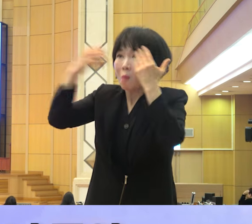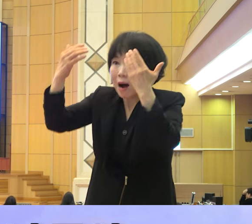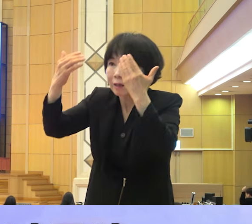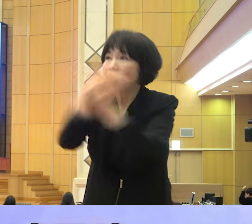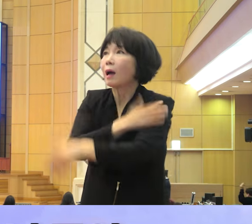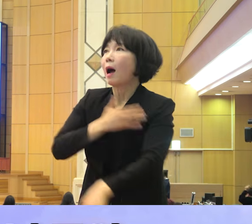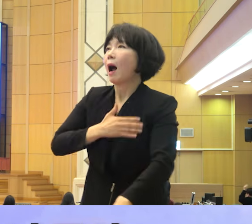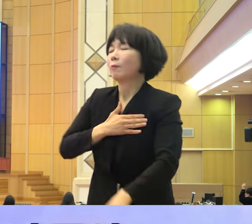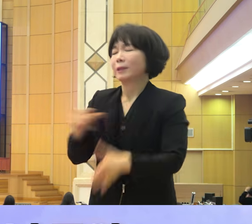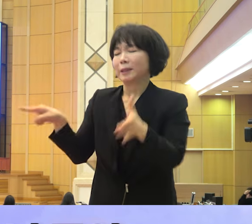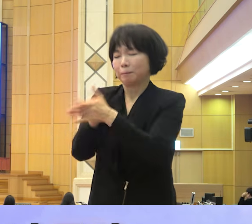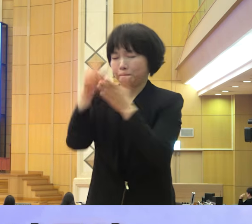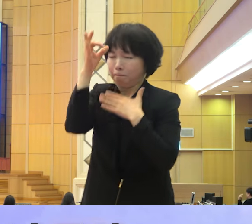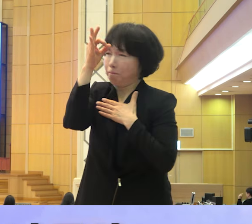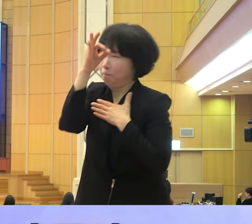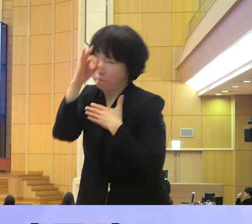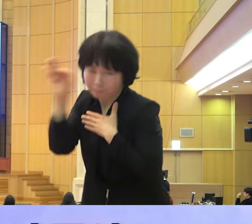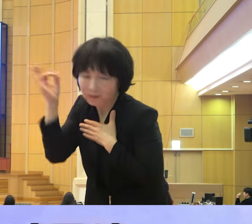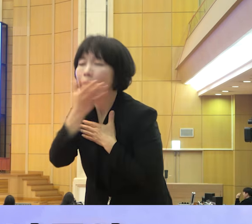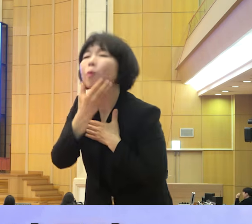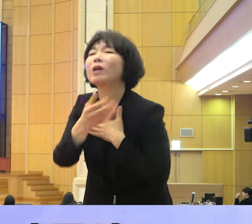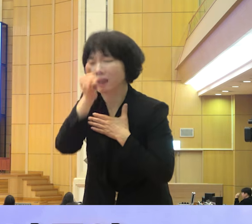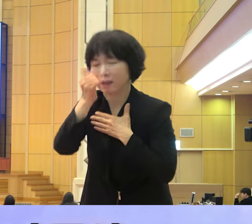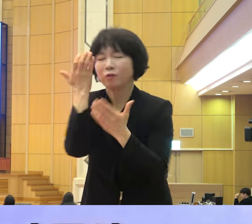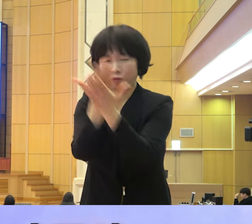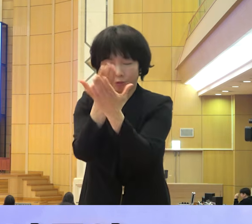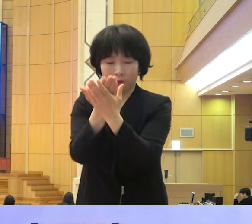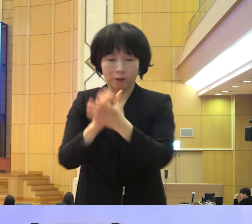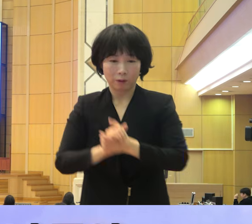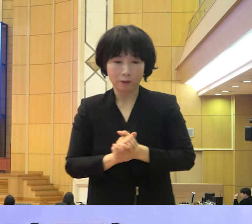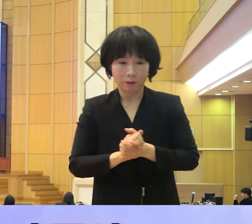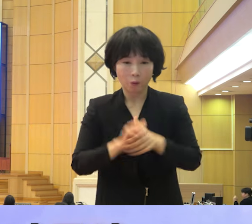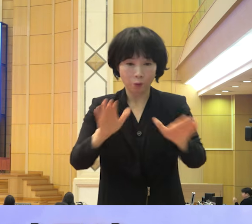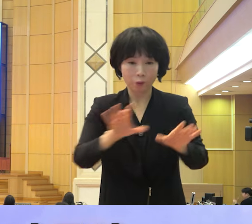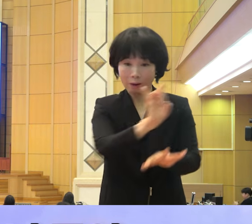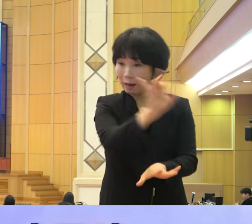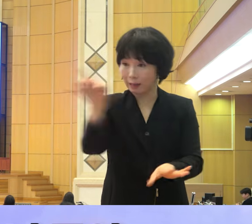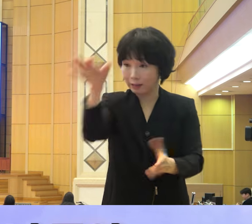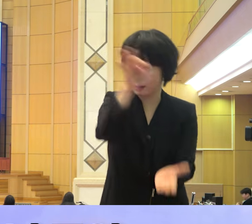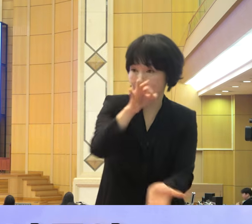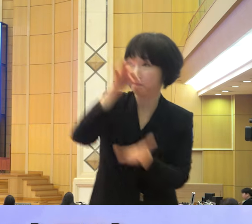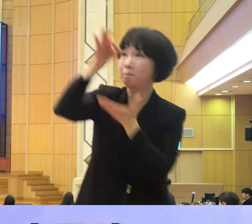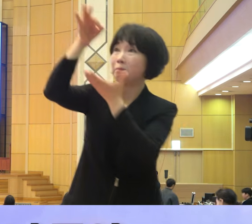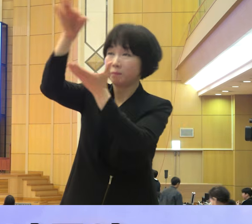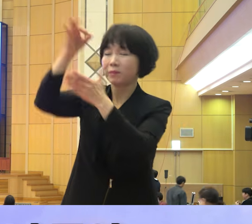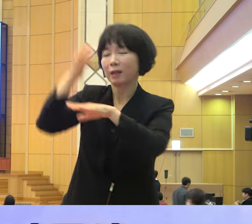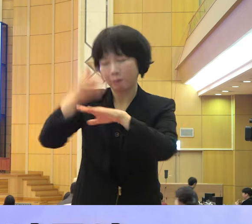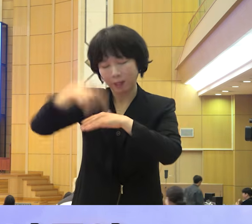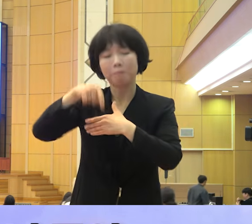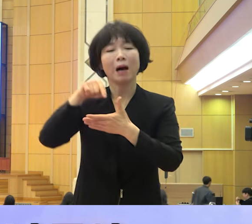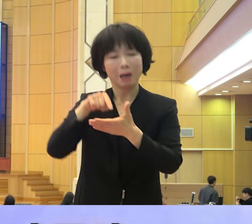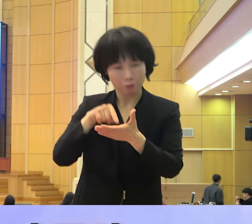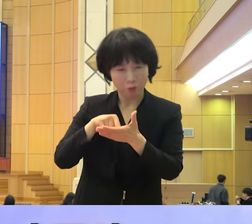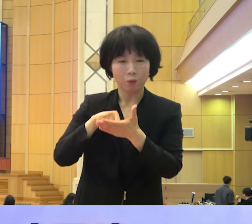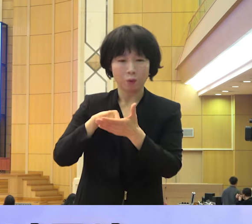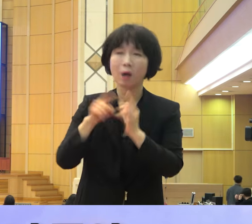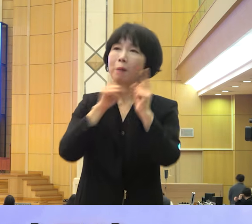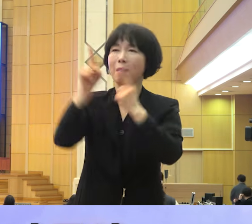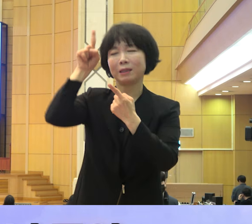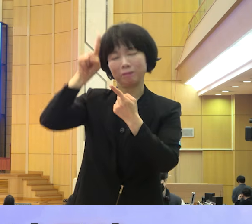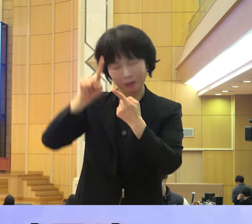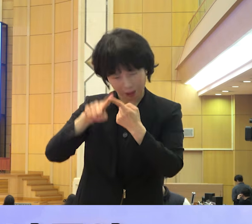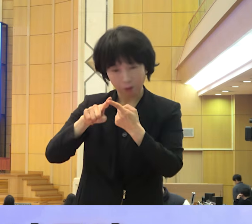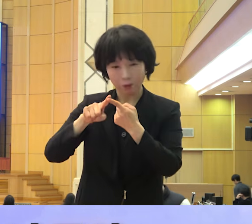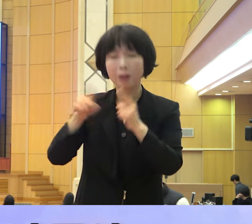시인함으로 복 있는 사람 되게 하여 주옵소서. 주님 앞에 예물 드립니다. 감사함으로 말씀에